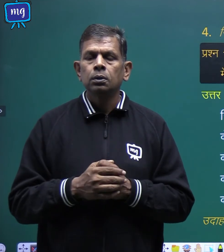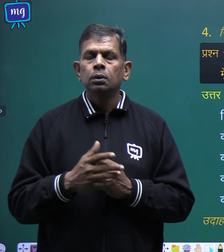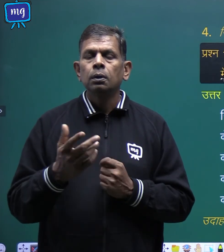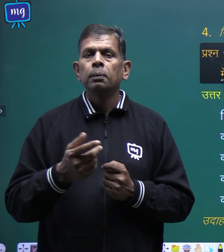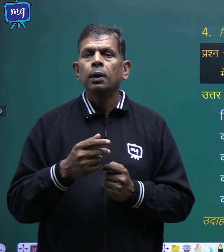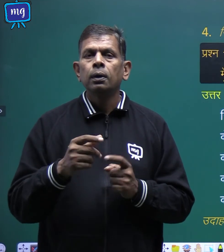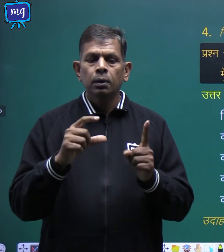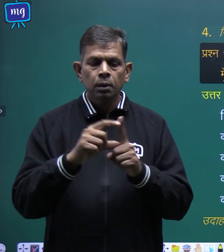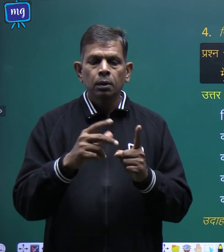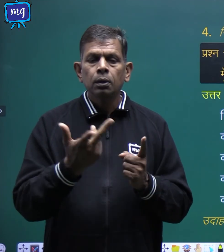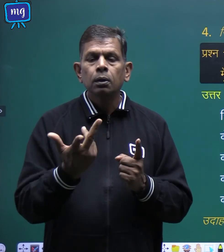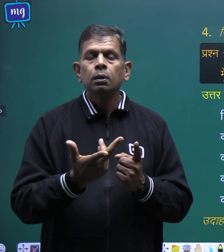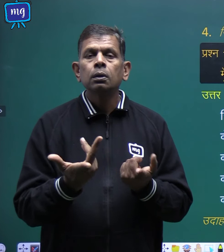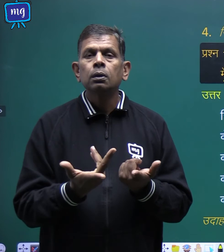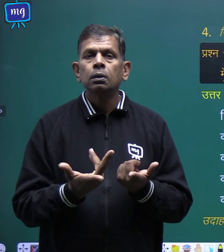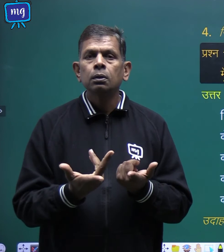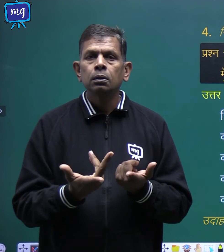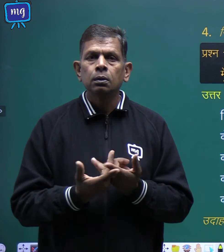में अंतर लिखिए।